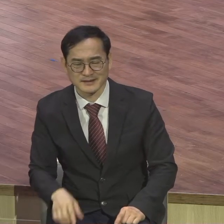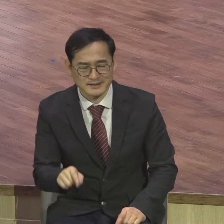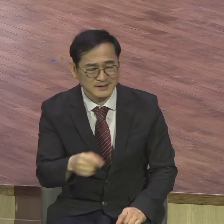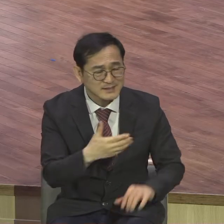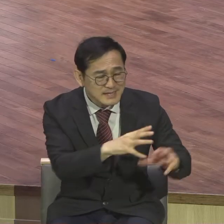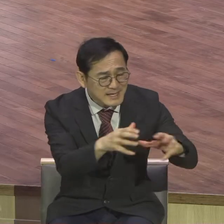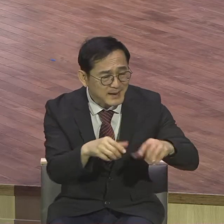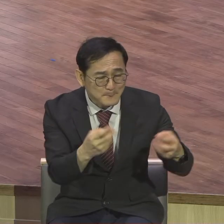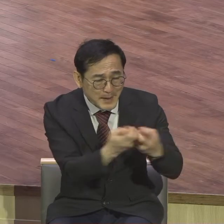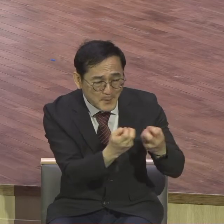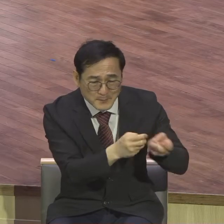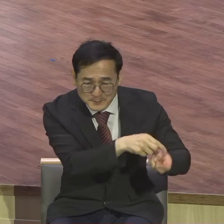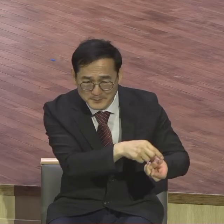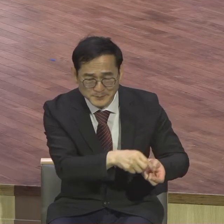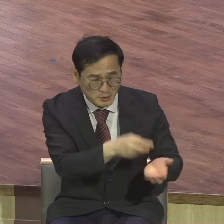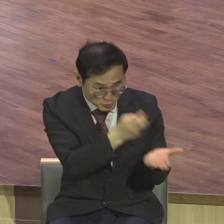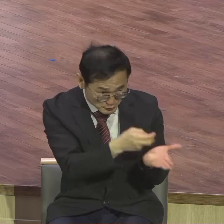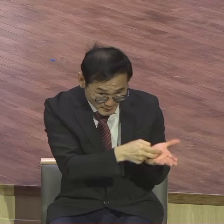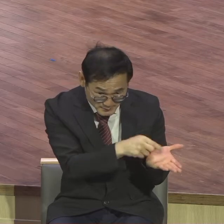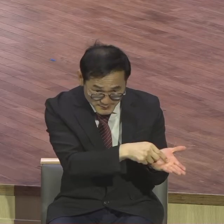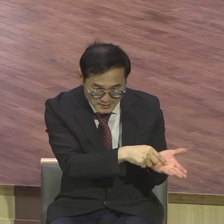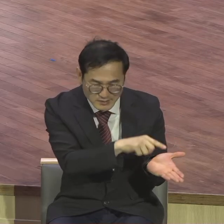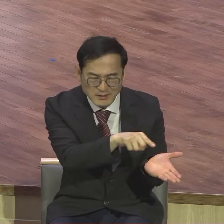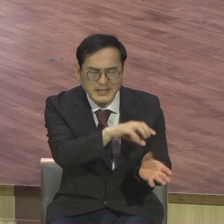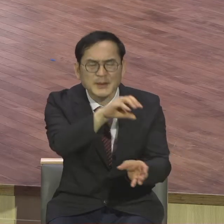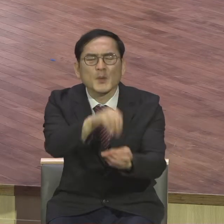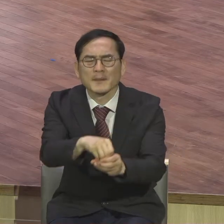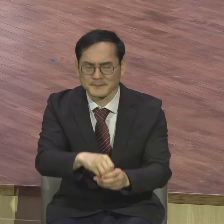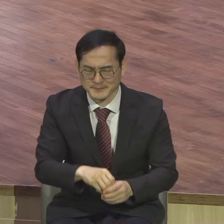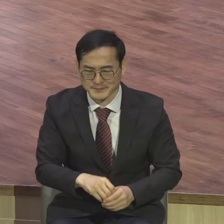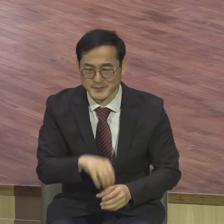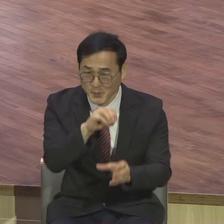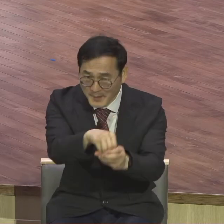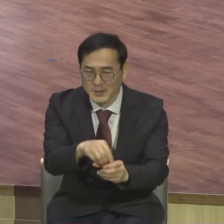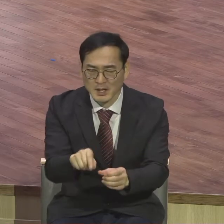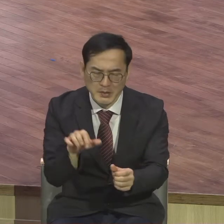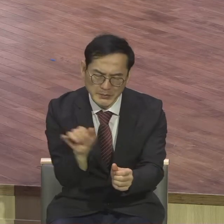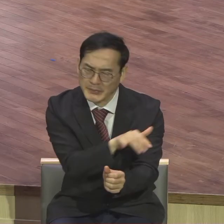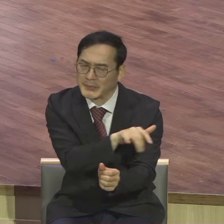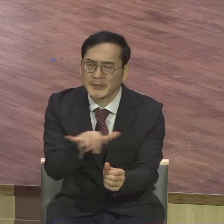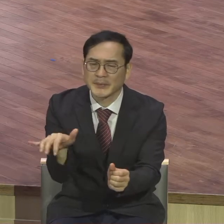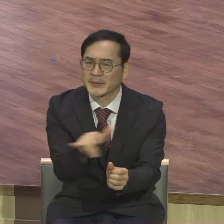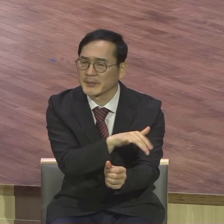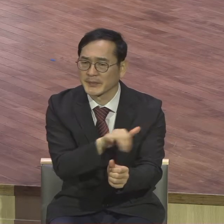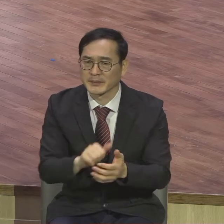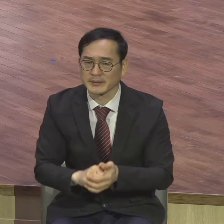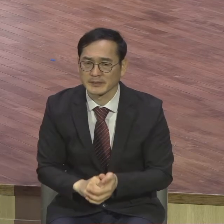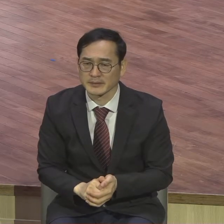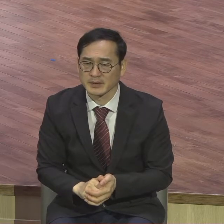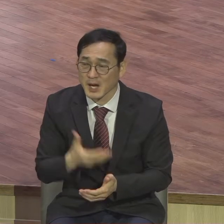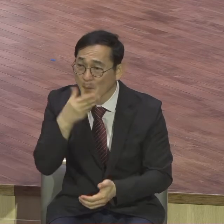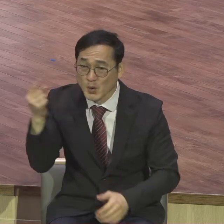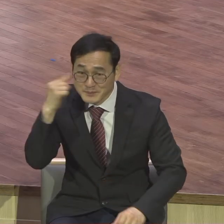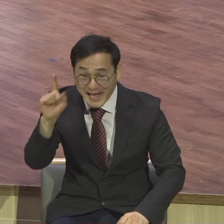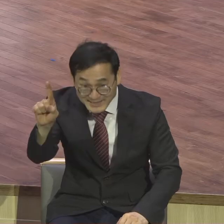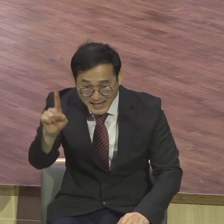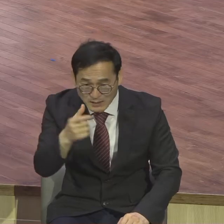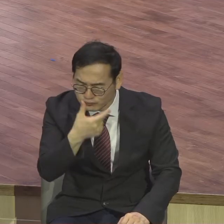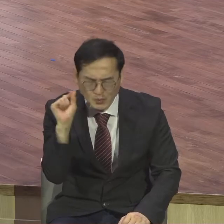완전한 것처럼 착각하기만 합니다. 고도의 전략입니다. 이것이 바로 3단체가 하는